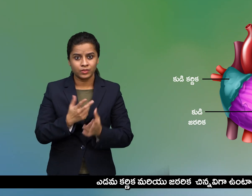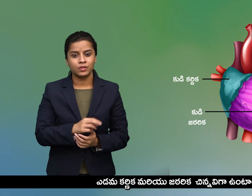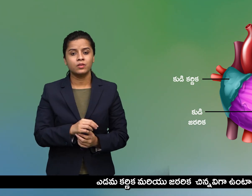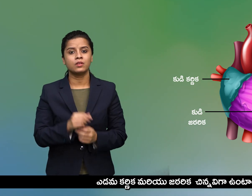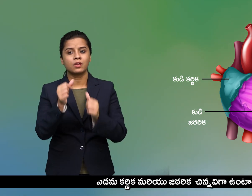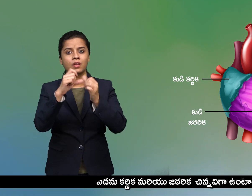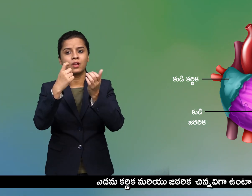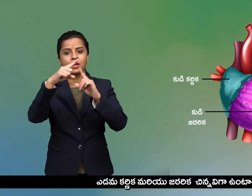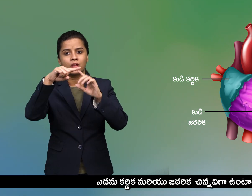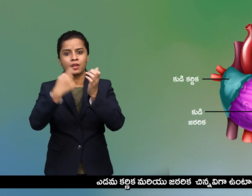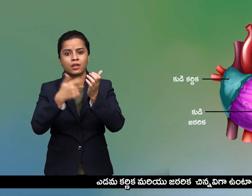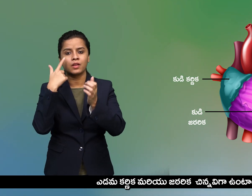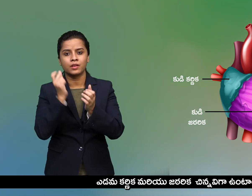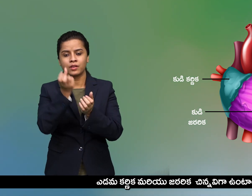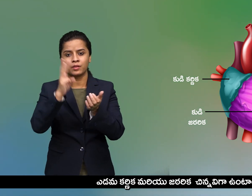ఎడమ కర్ణిక మరియు జఠరిక